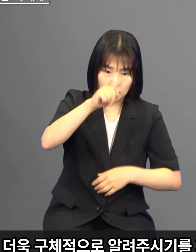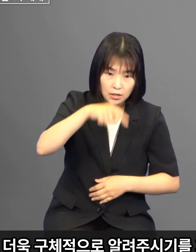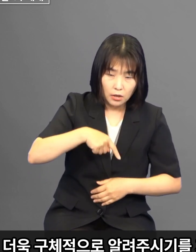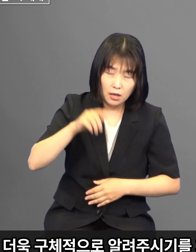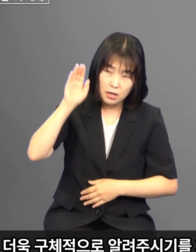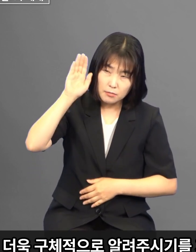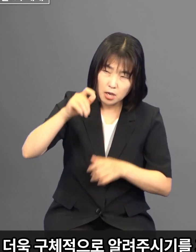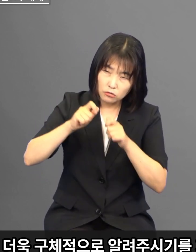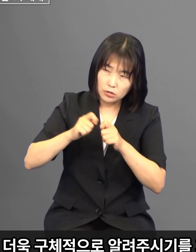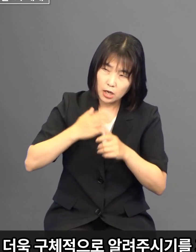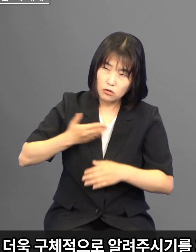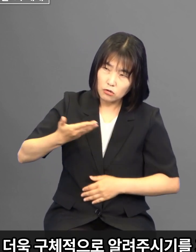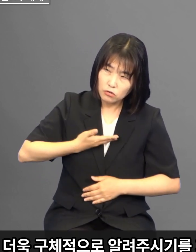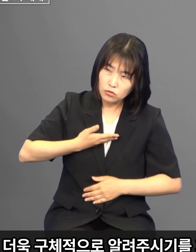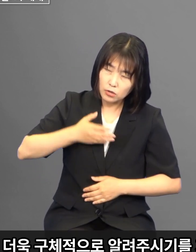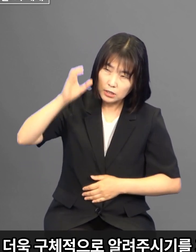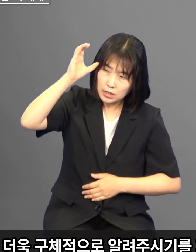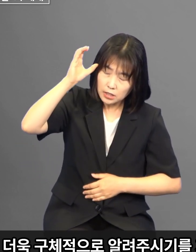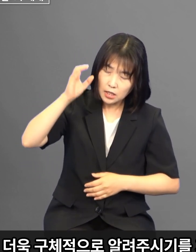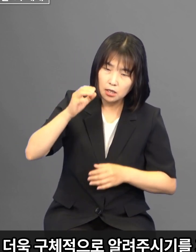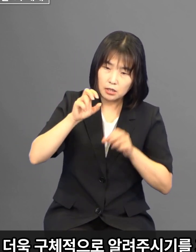마음으로 준비를 시작하였습니다.